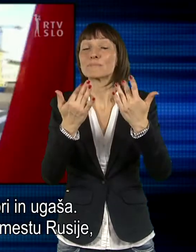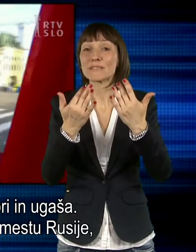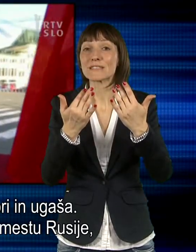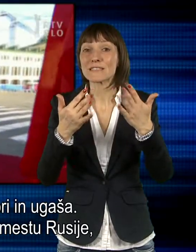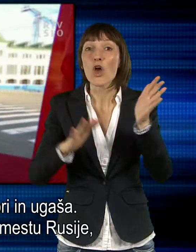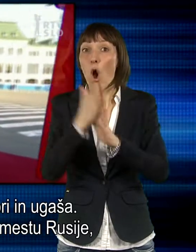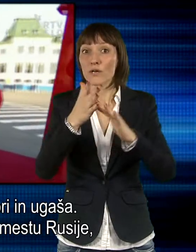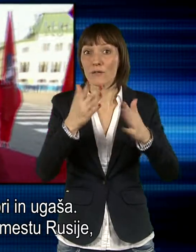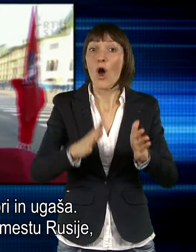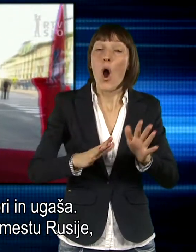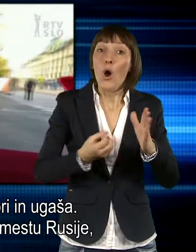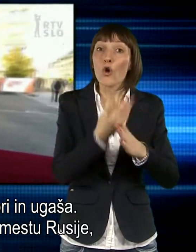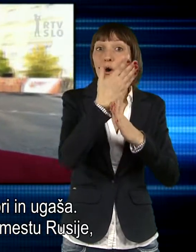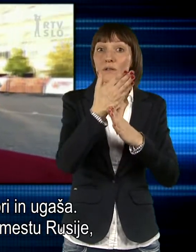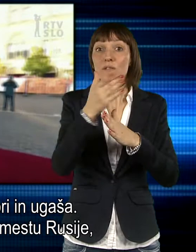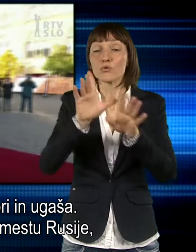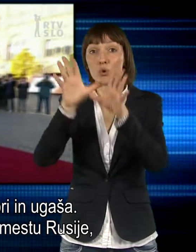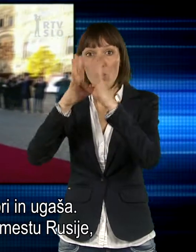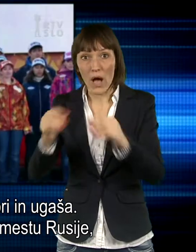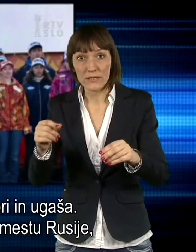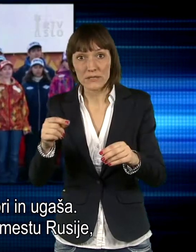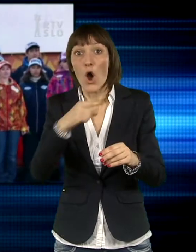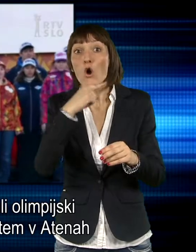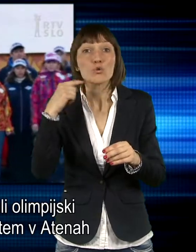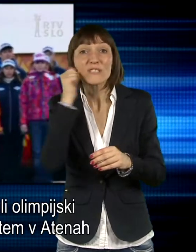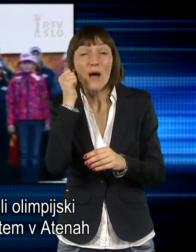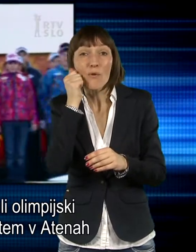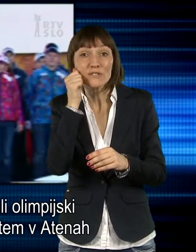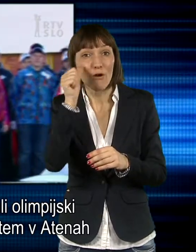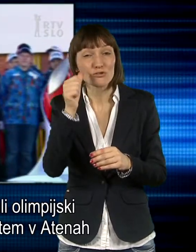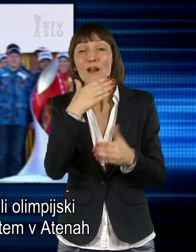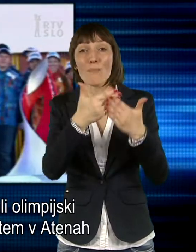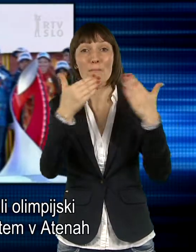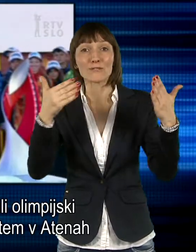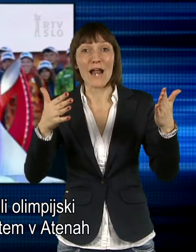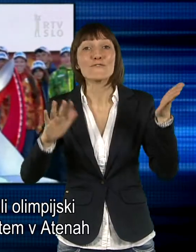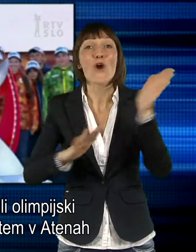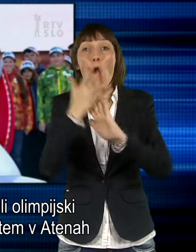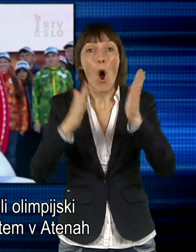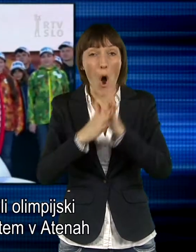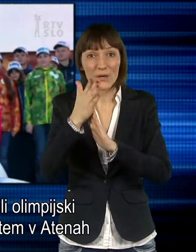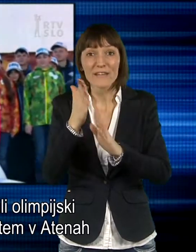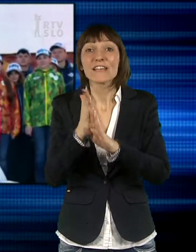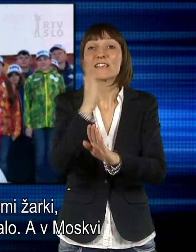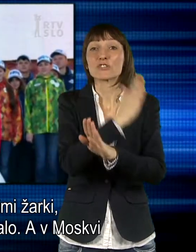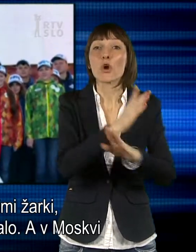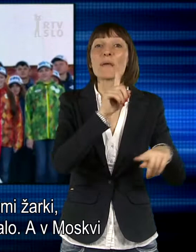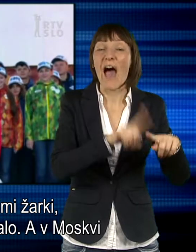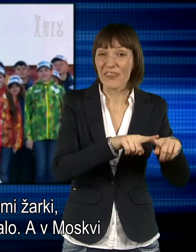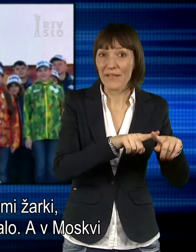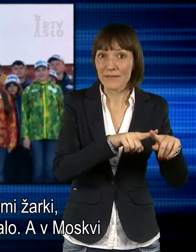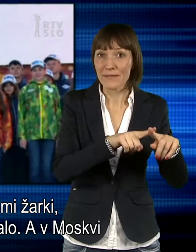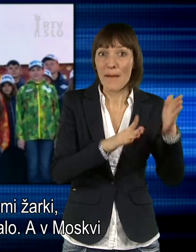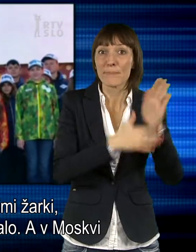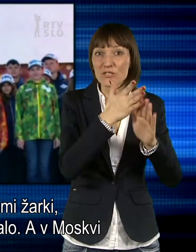Olimpijski ogenj gori in ugaša. Včeraj so v glavnem mestu Rusije v Moskvi pozdravili olimpijski ogenj, ki so ga predtem v Atenah prižgali